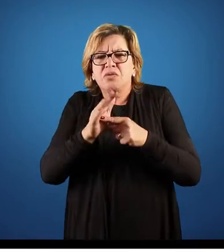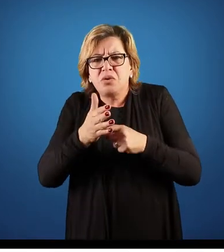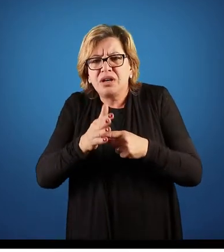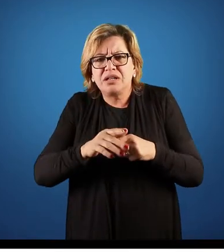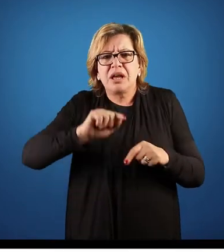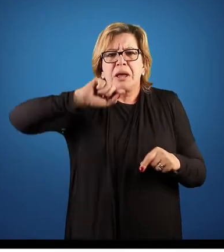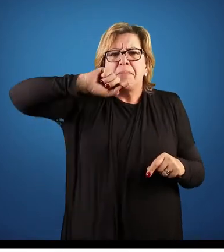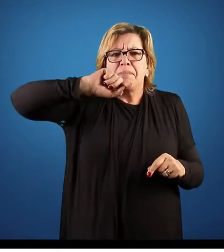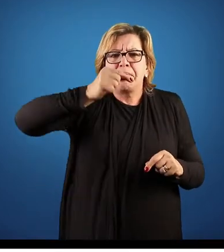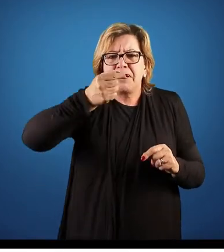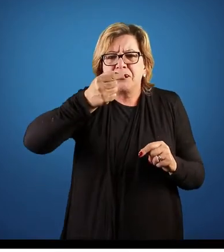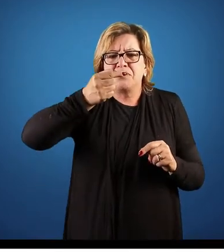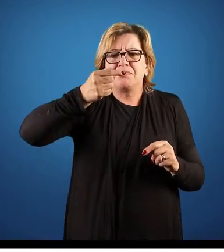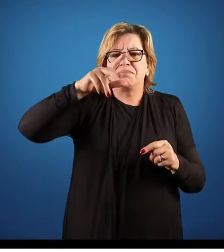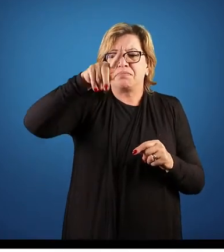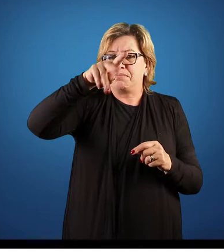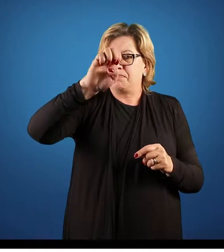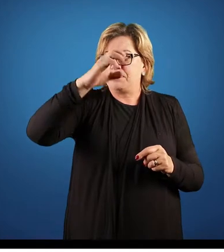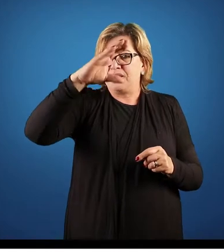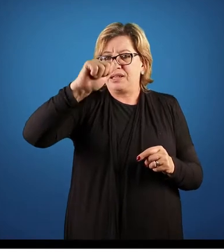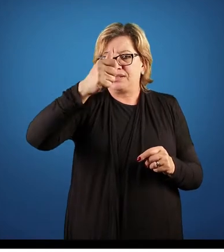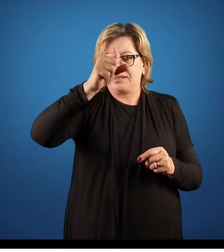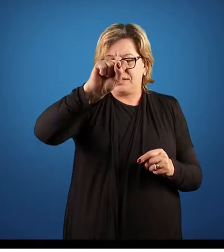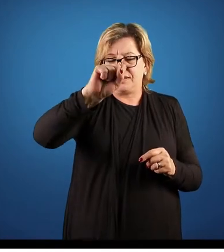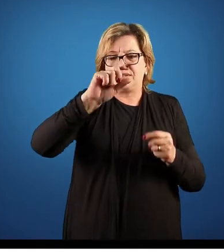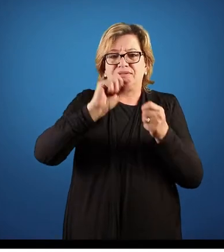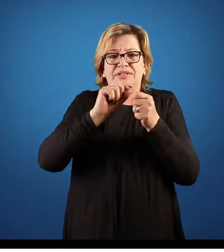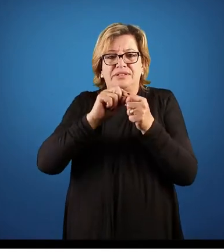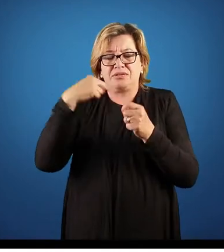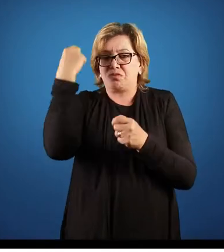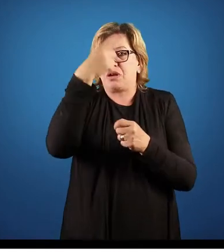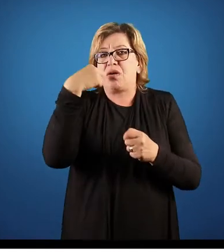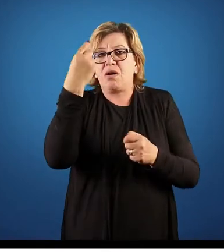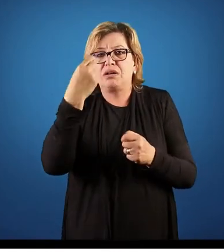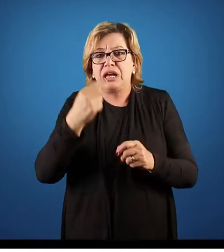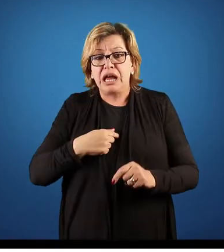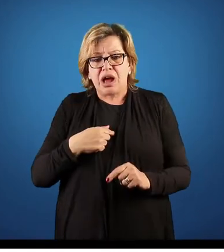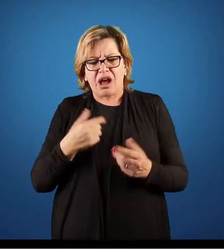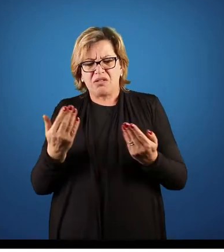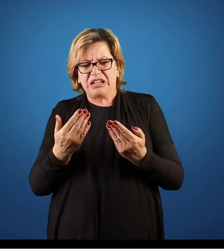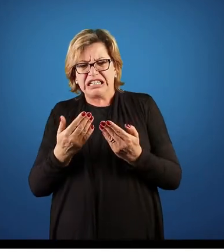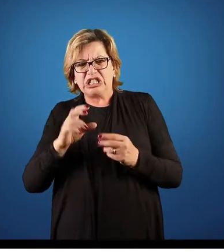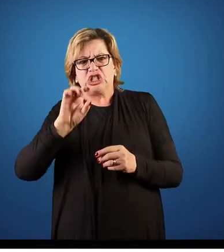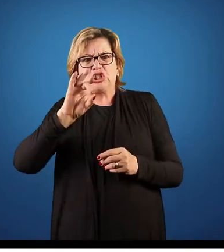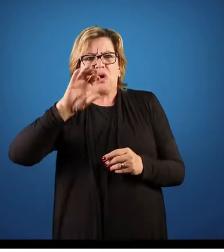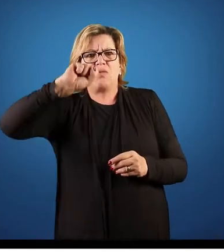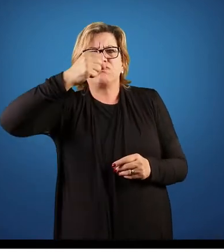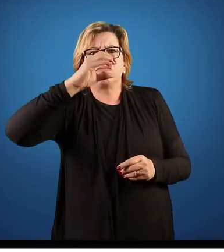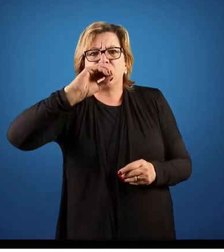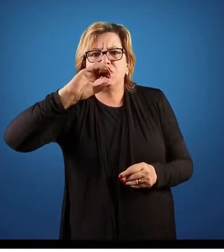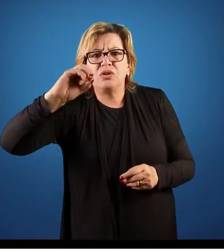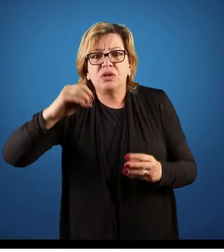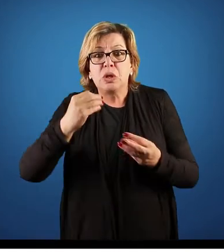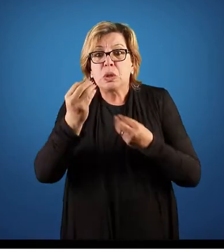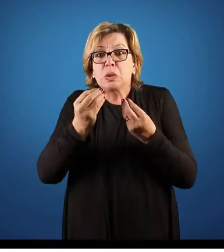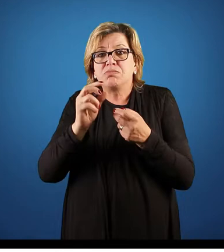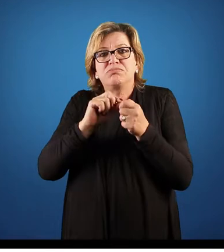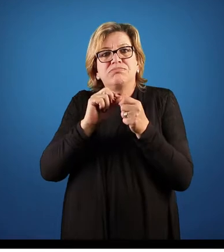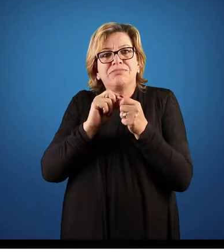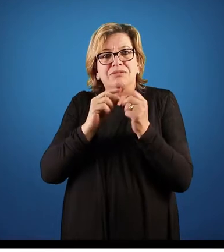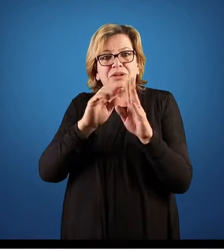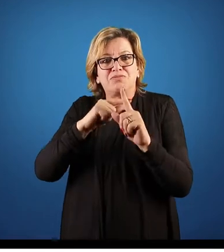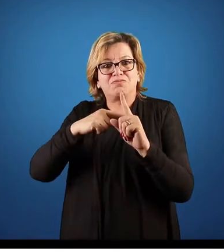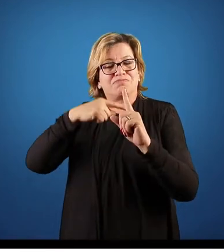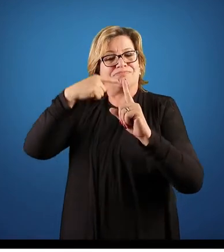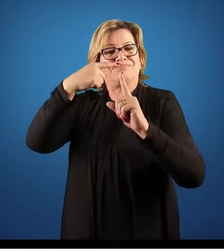800 então tá conta 20% a menos como eu faço para trabalhar isso ou também muitas vezes acontece a minha